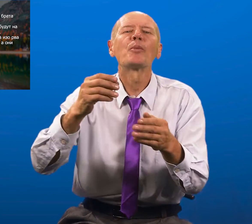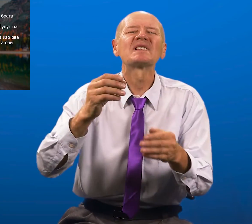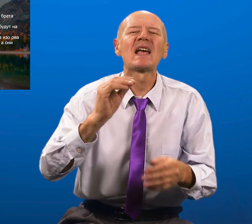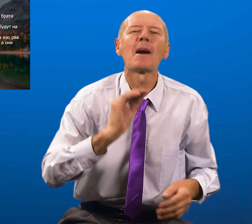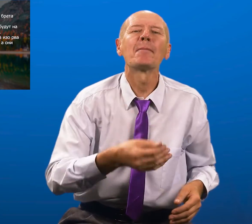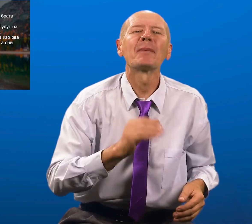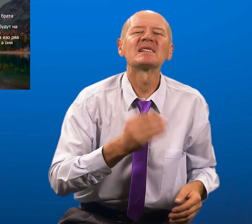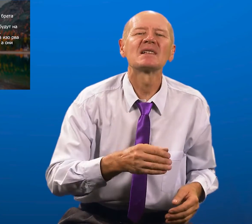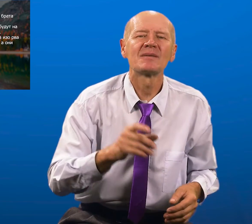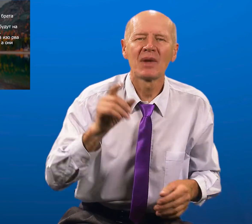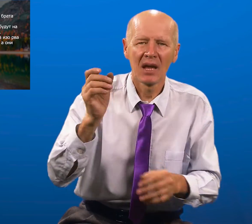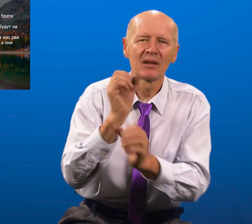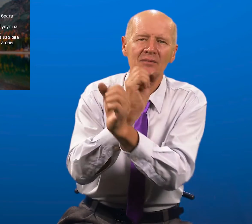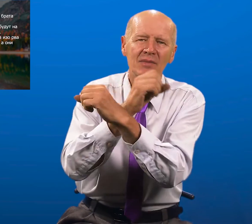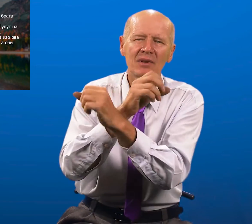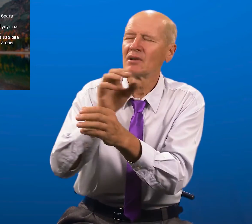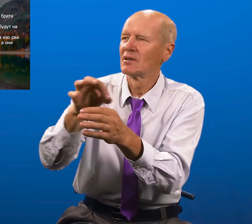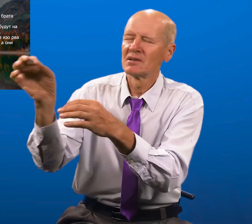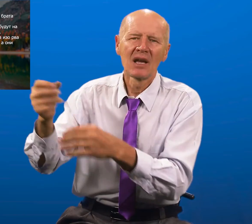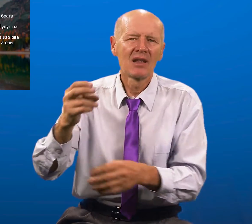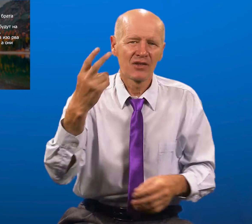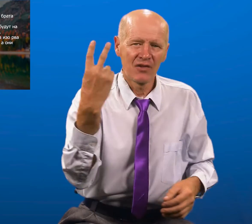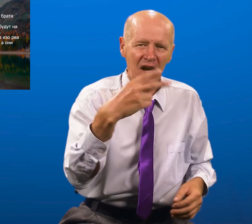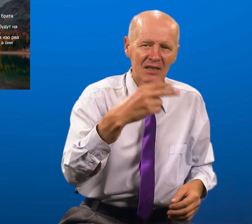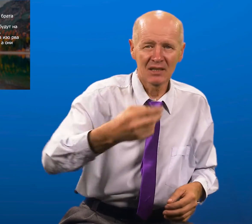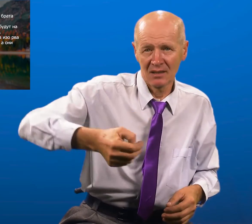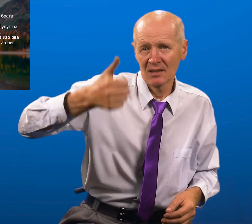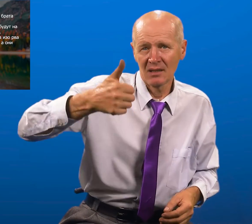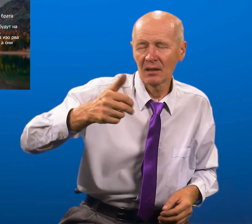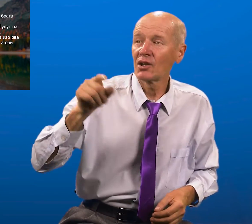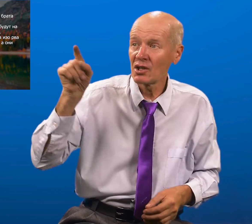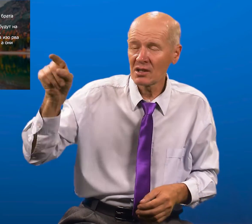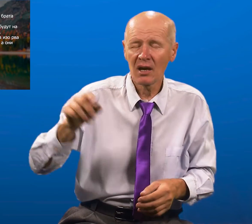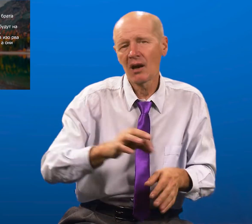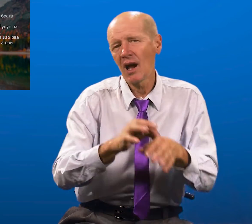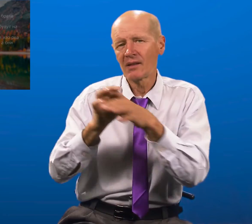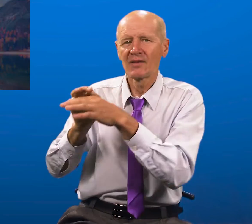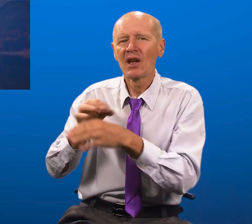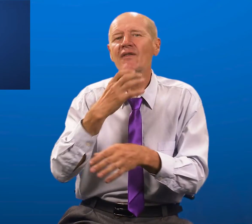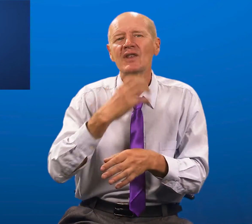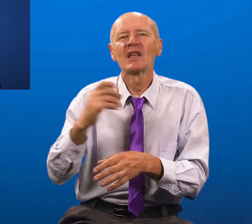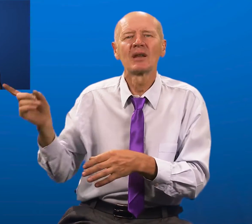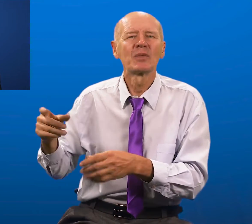Иосифа измаилитянам за 20 серебряников, и они отвели Иосифа в Египет».